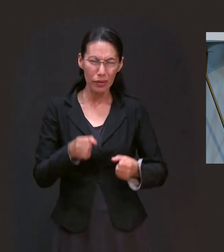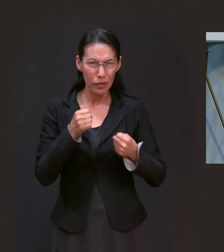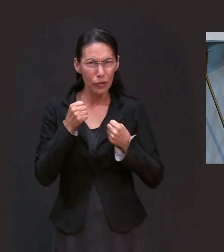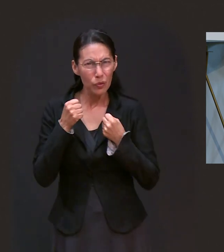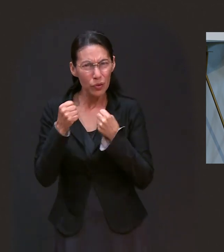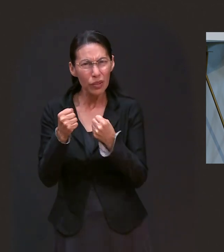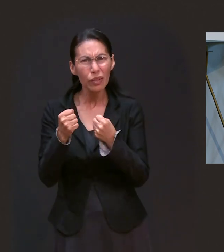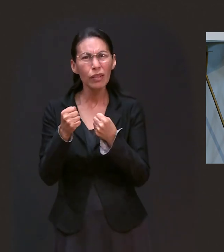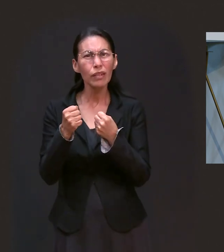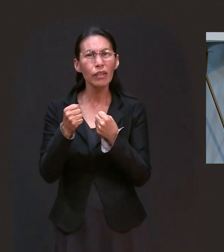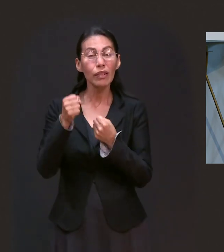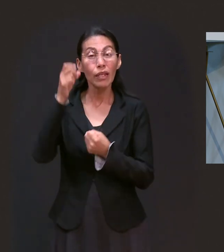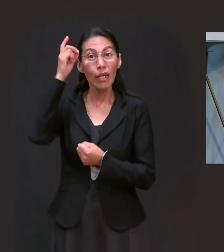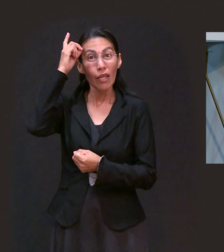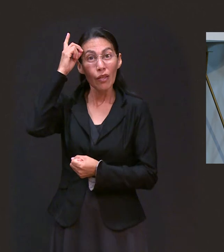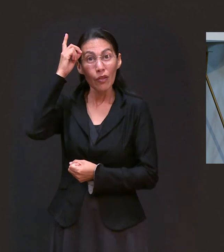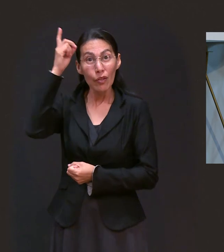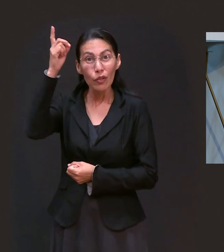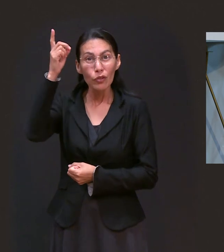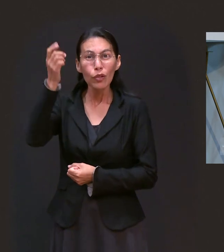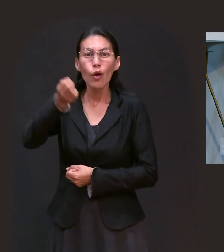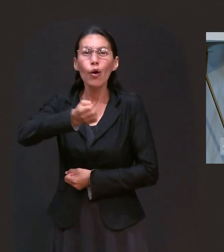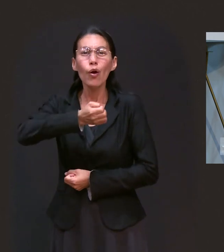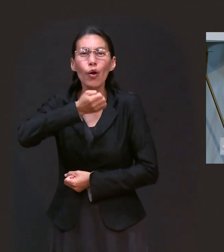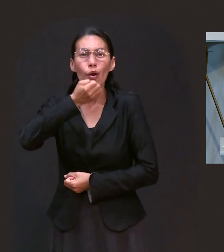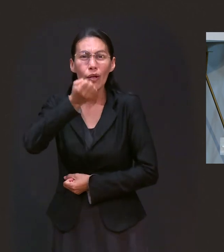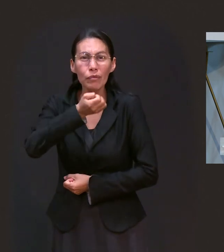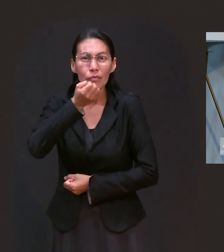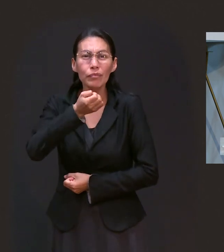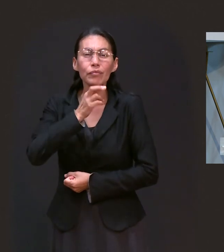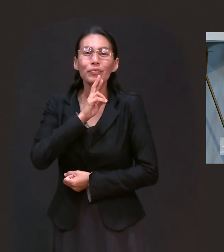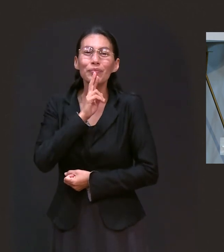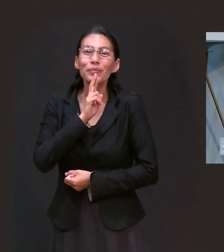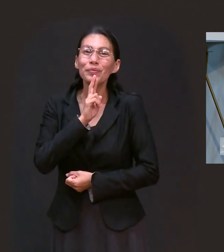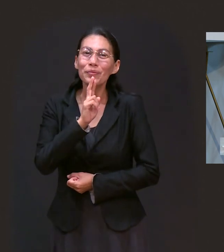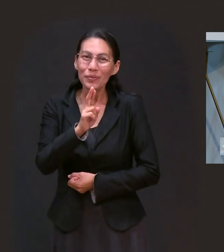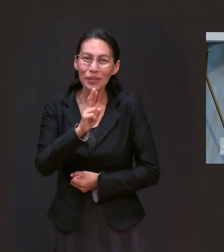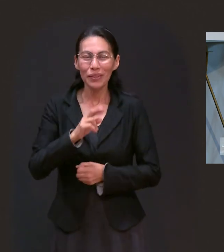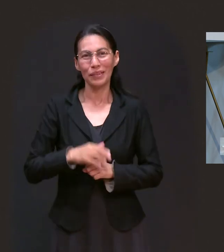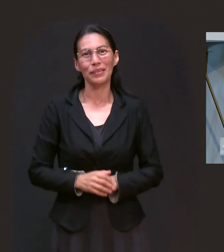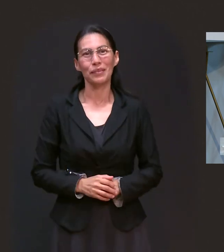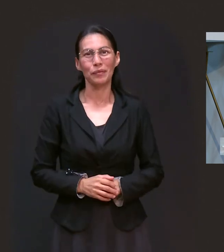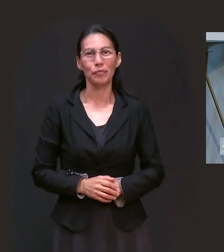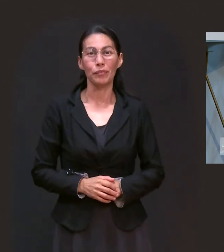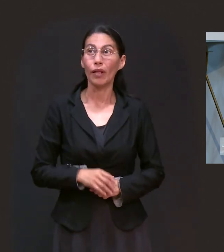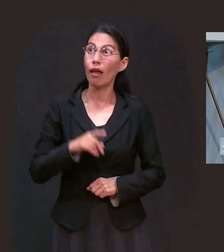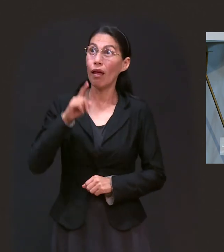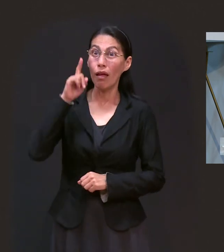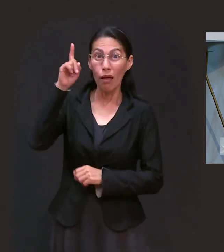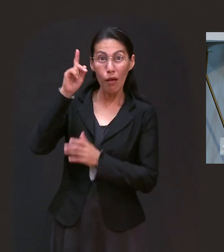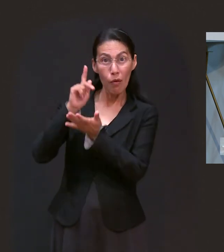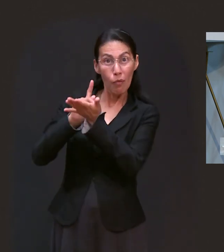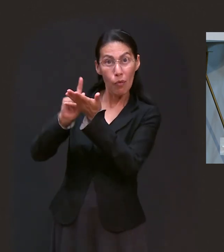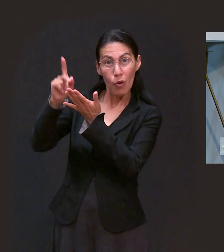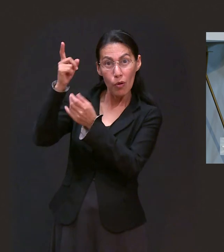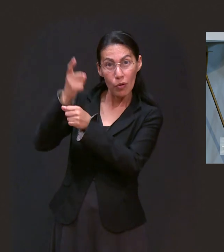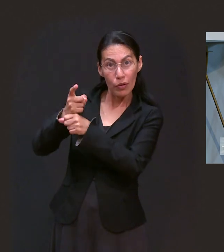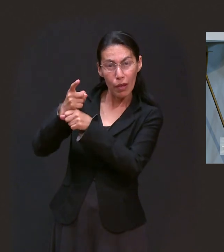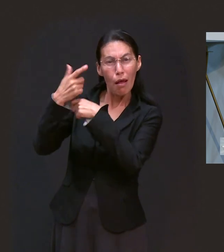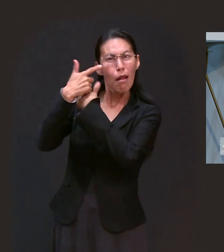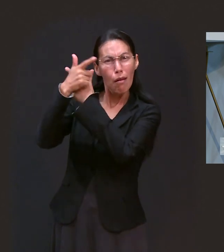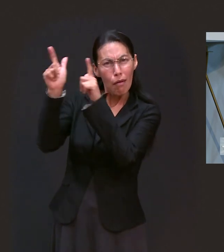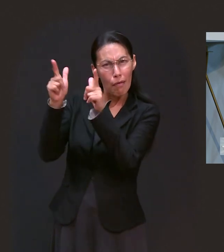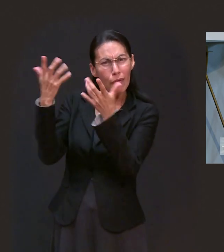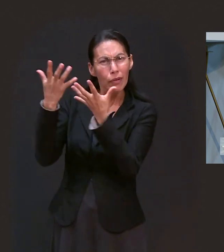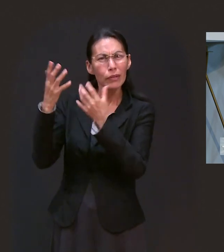certidumbre de que dios contesta ya la oración porque va de acuerdo a su voluntad y